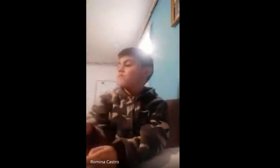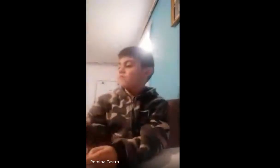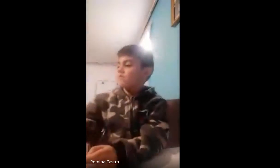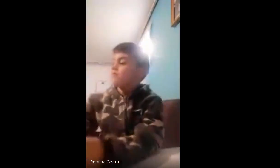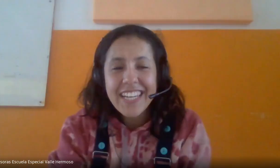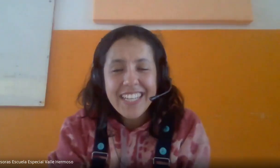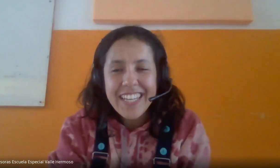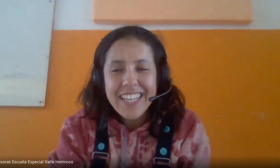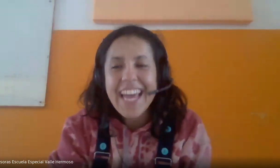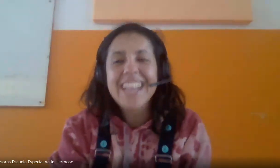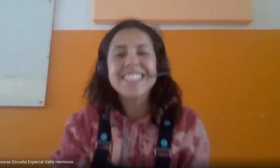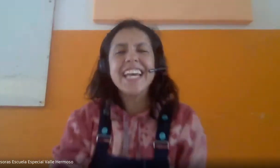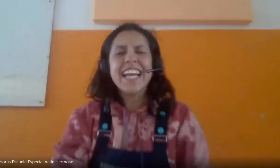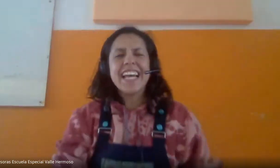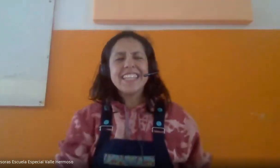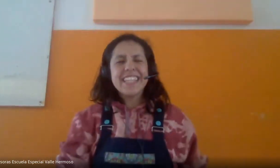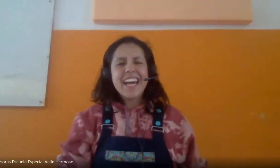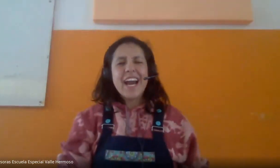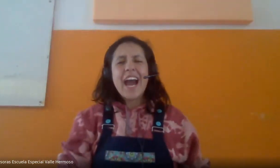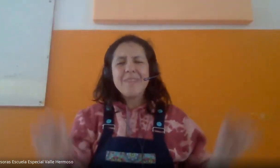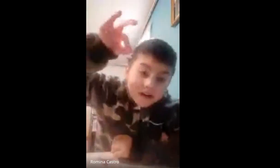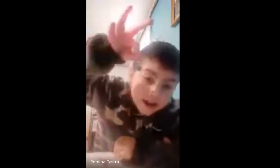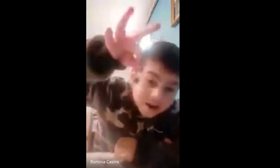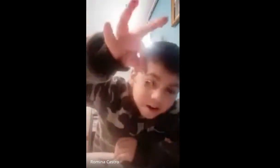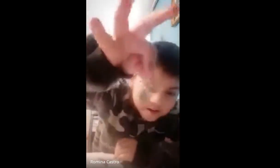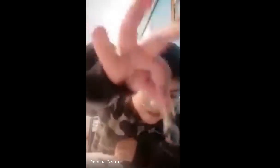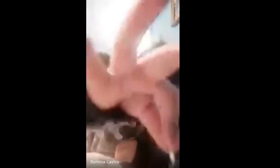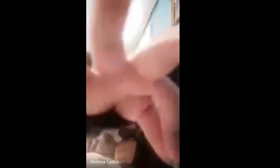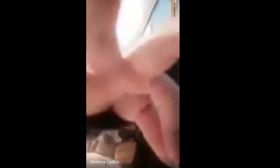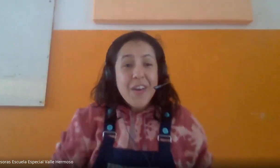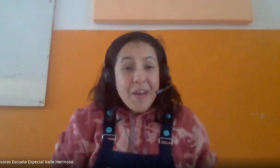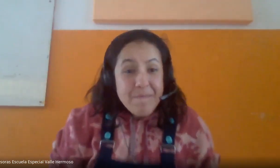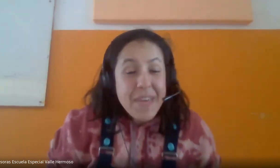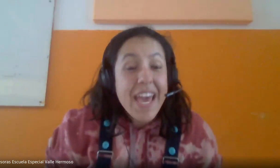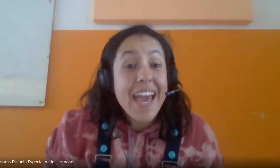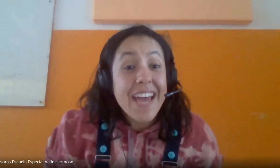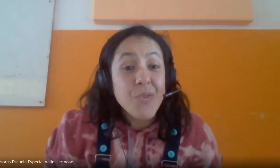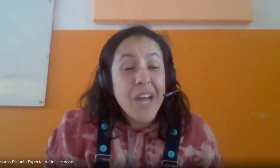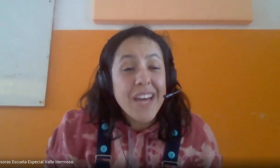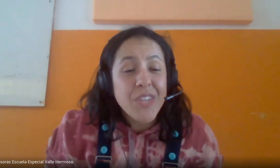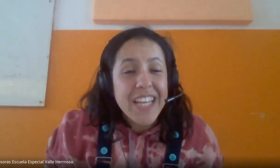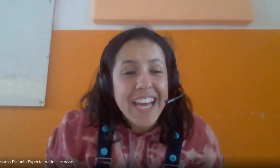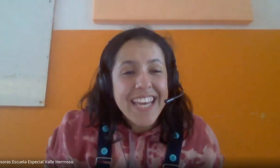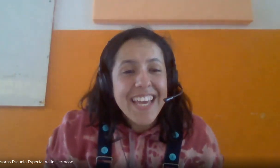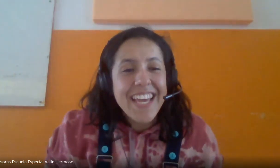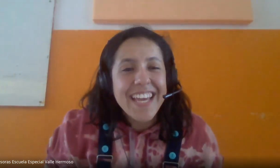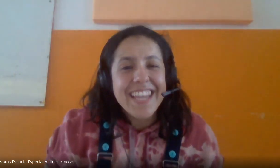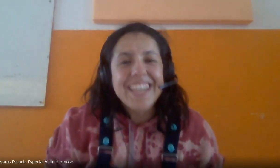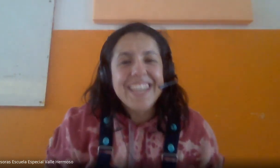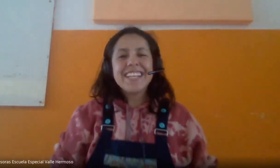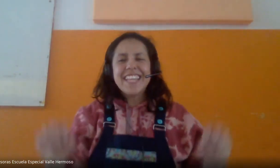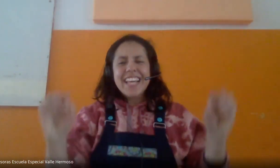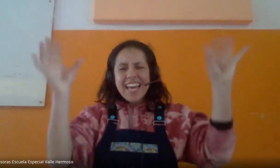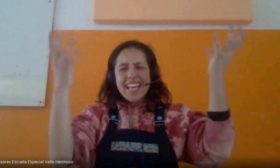A ver. ¡Excelente! ¡Aplausos para todos! ¡Bien, un aro tiene ahí!